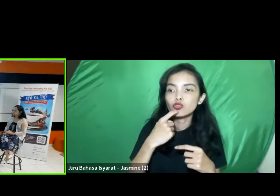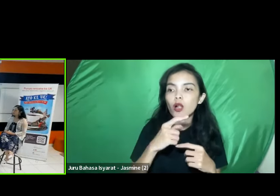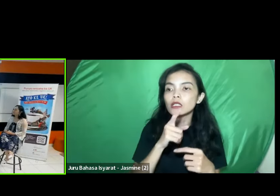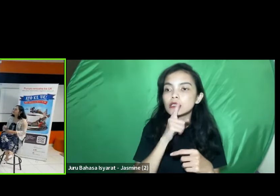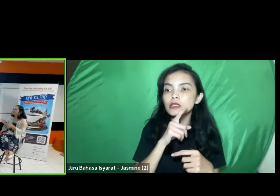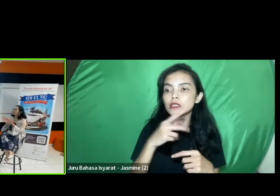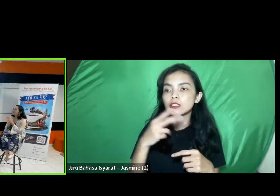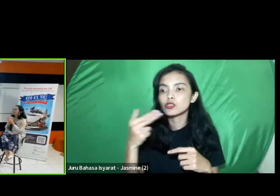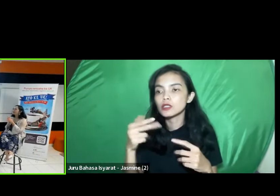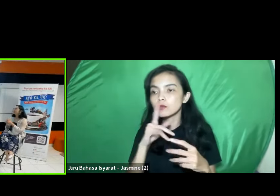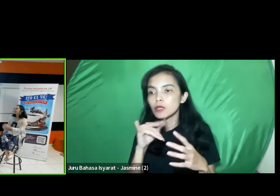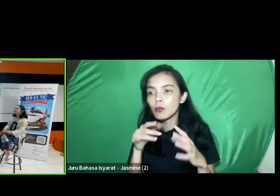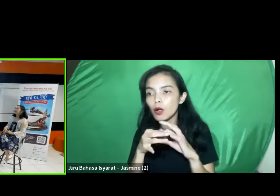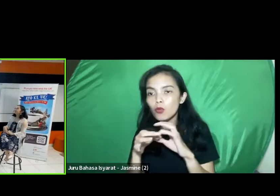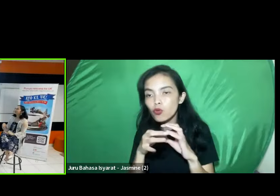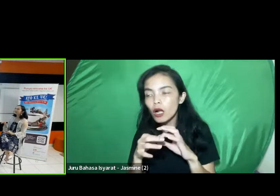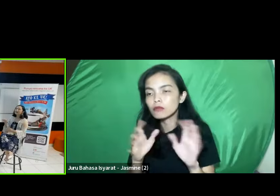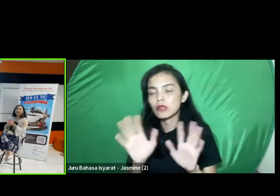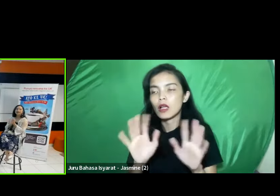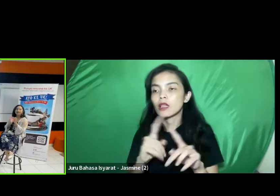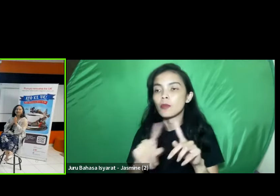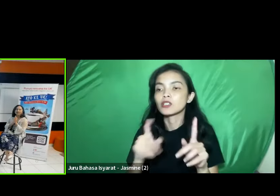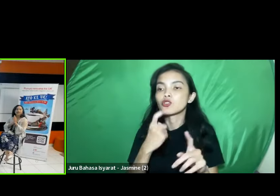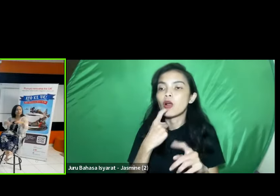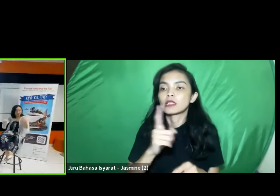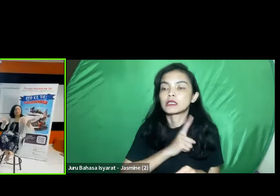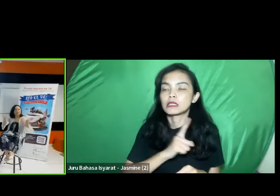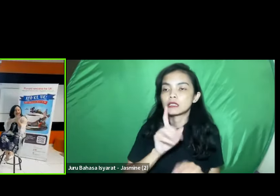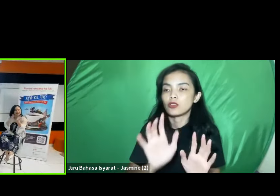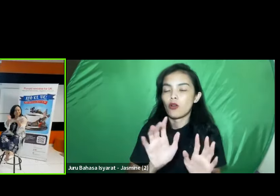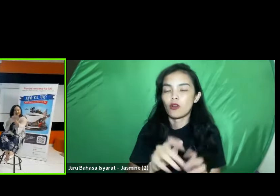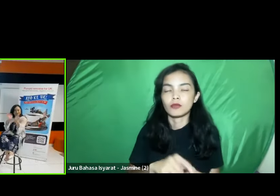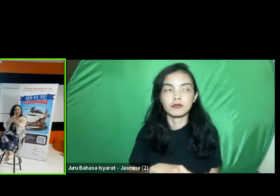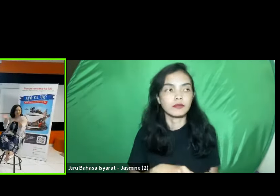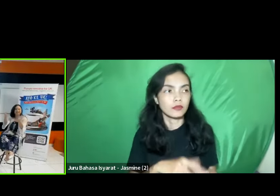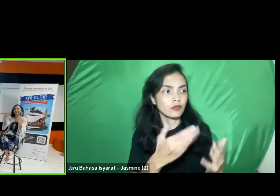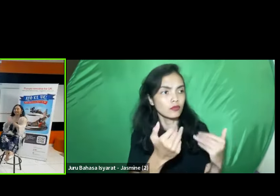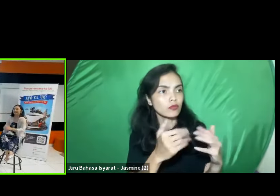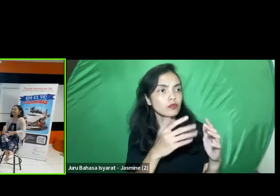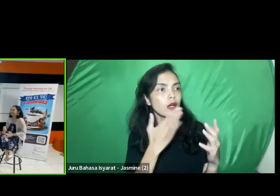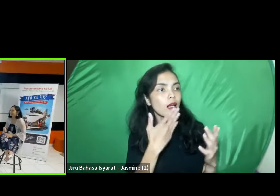notukones thankung ya